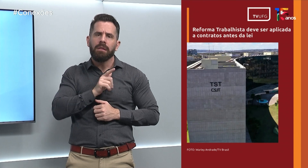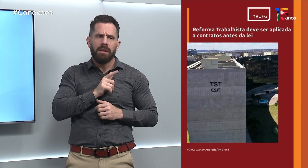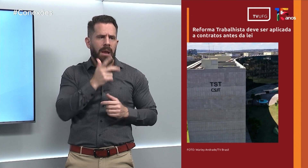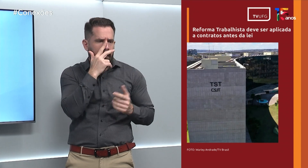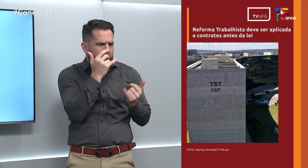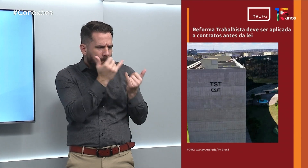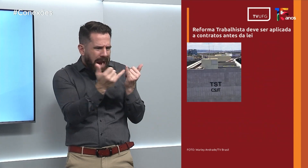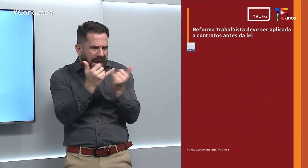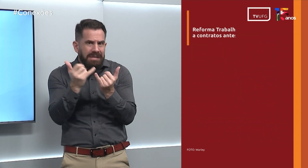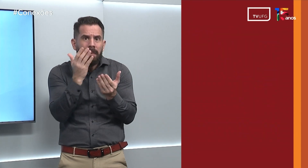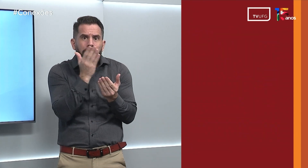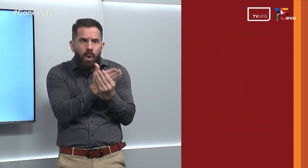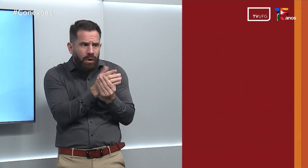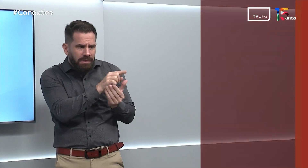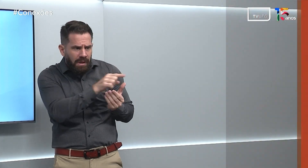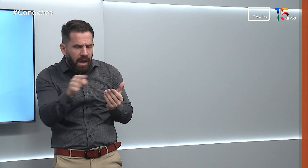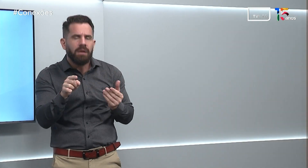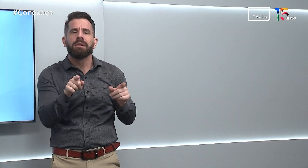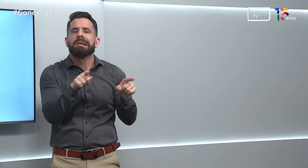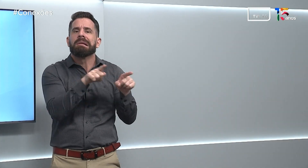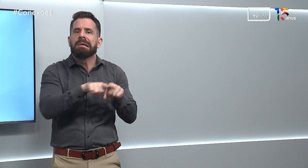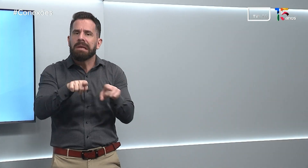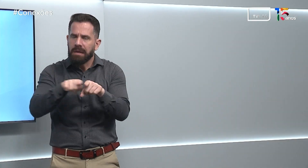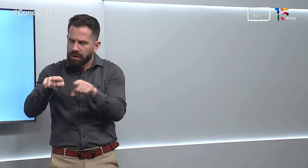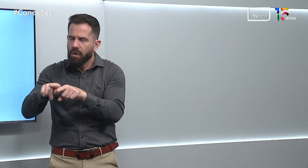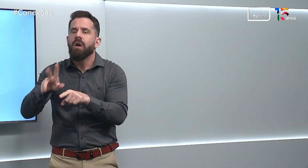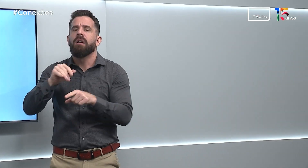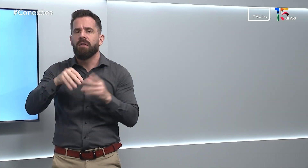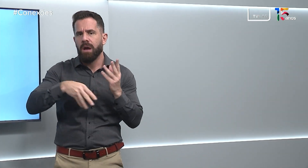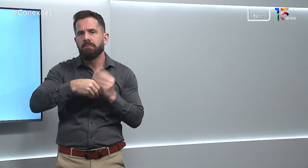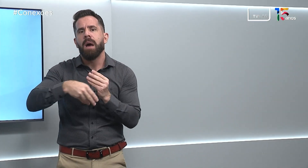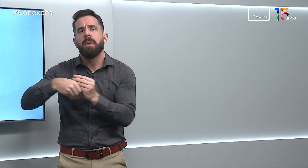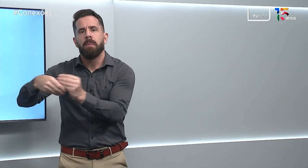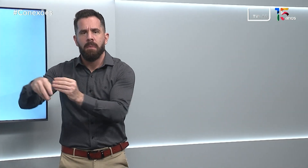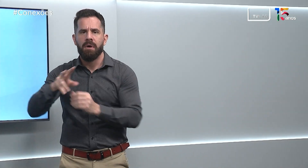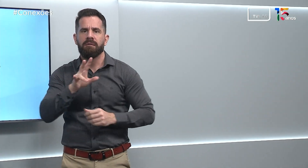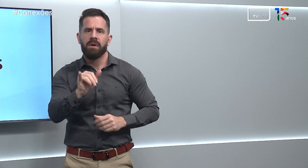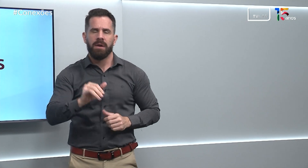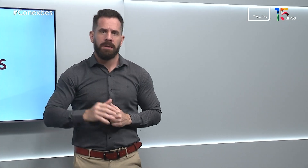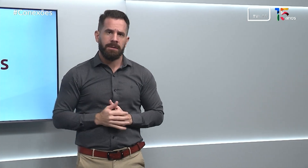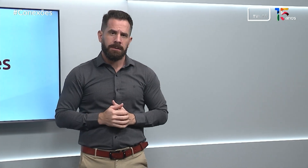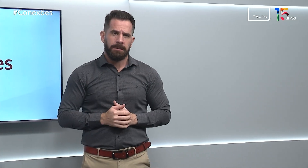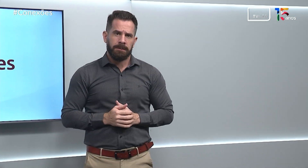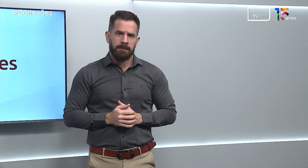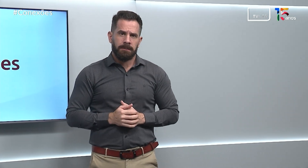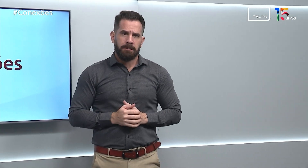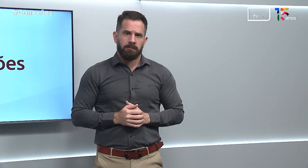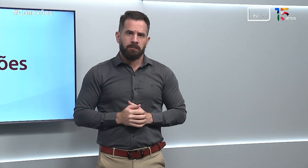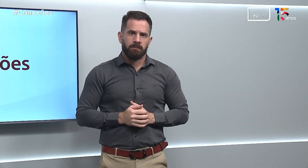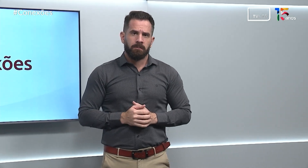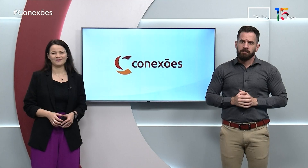que estão em tramitação na Justiça do Trabalho aqui no Brasil.